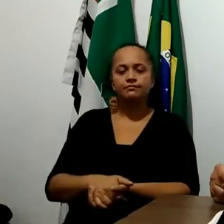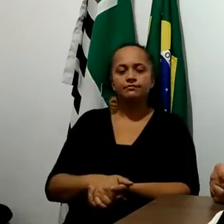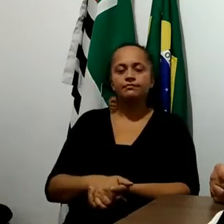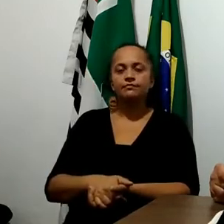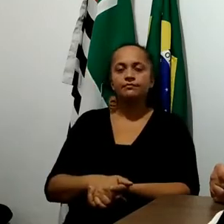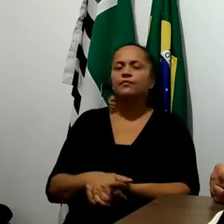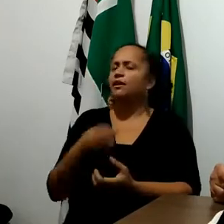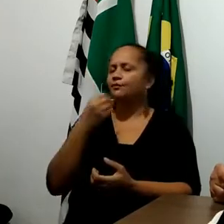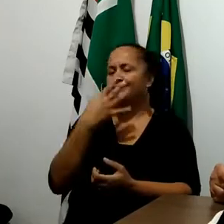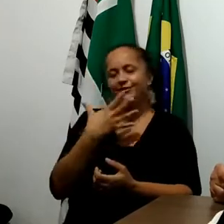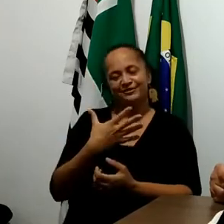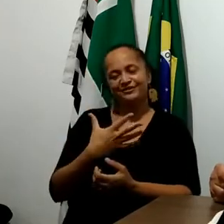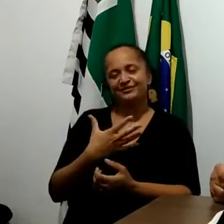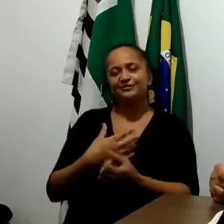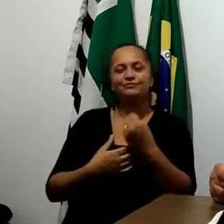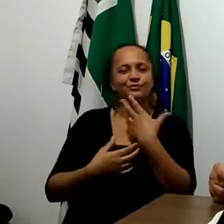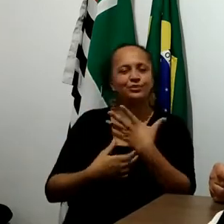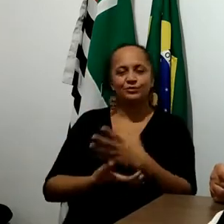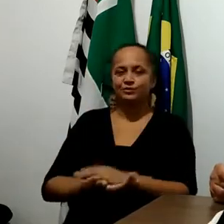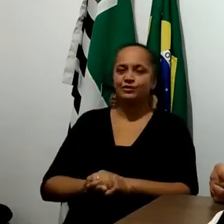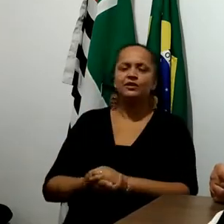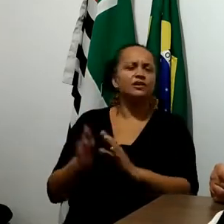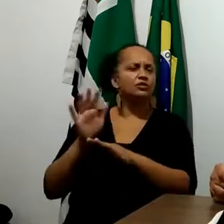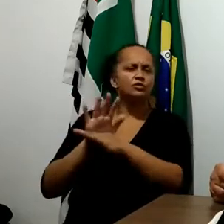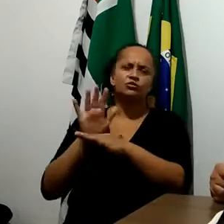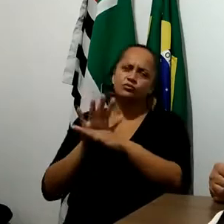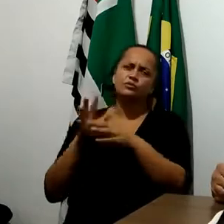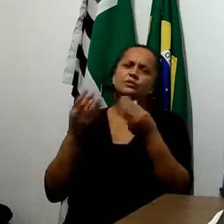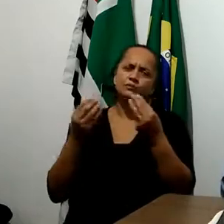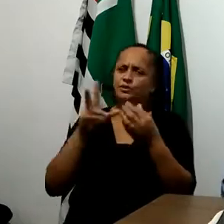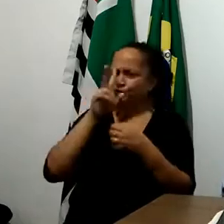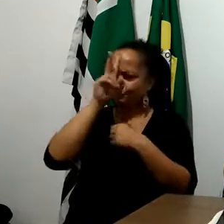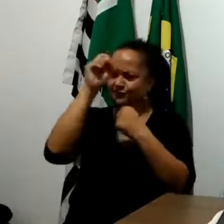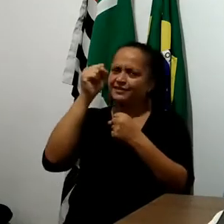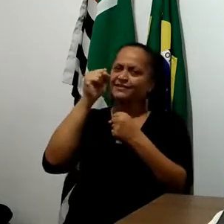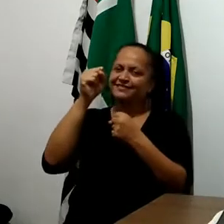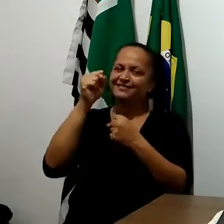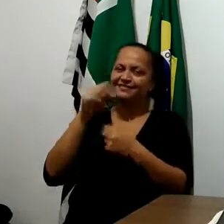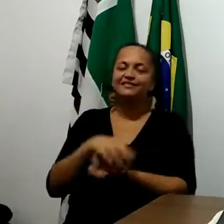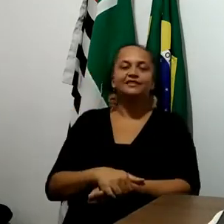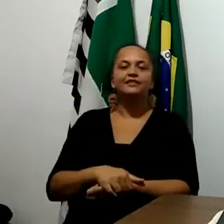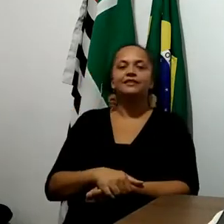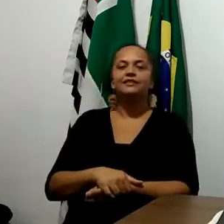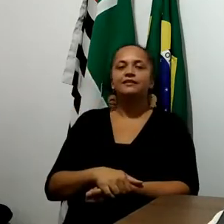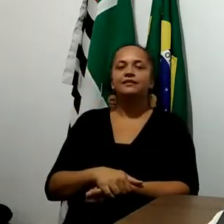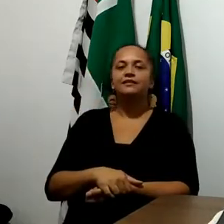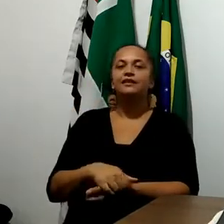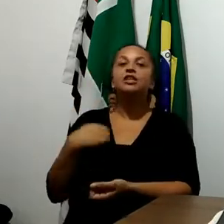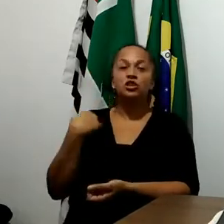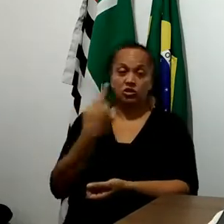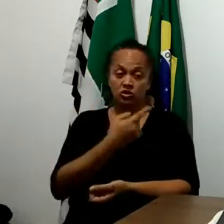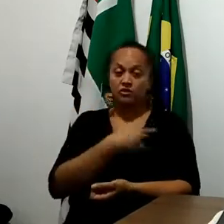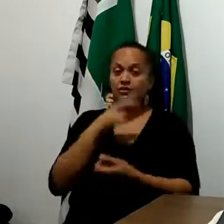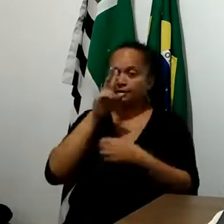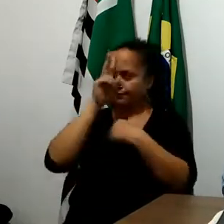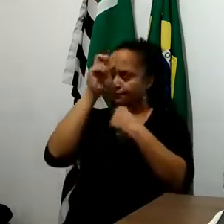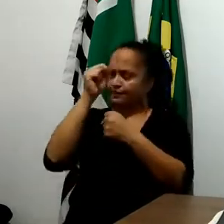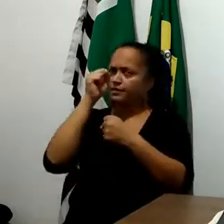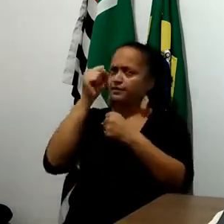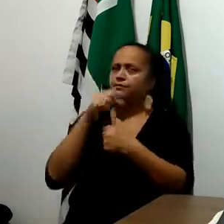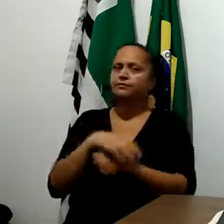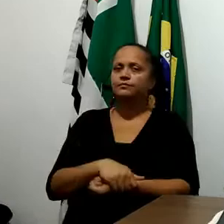E isso é bom demais, isso edifica demais. Mas isso vai manter a gente firme. É isso que